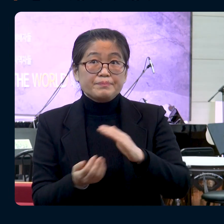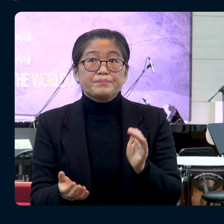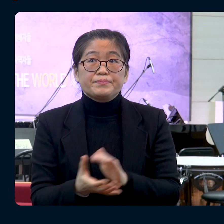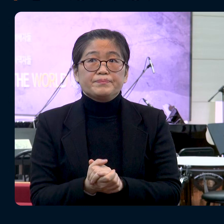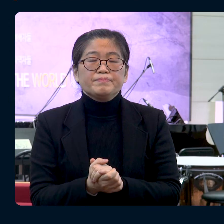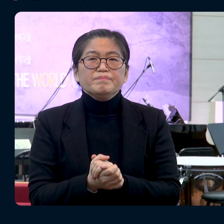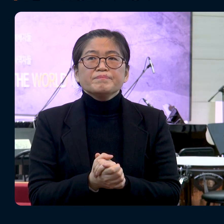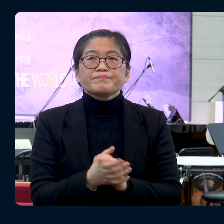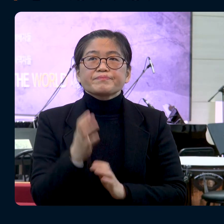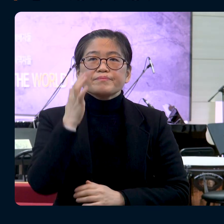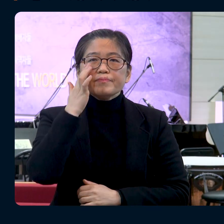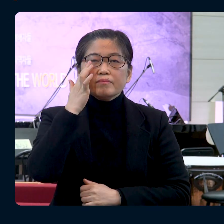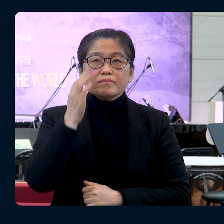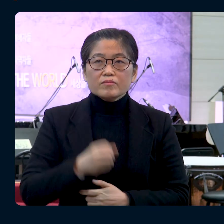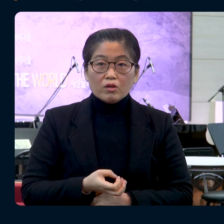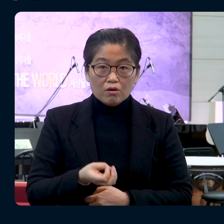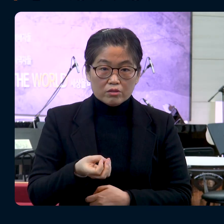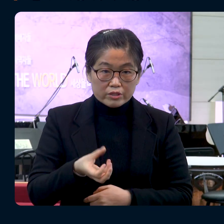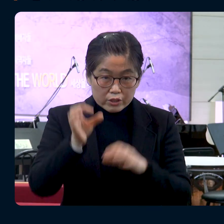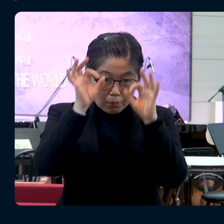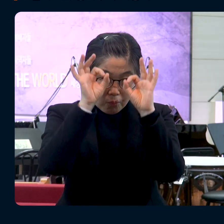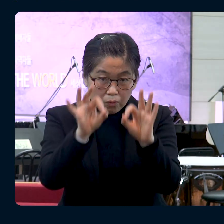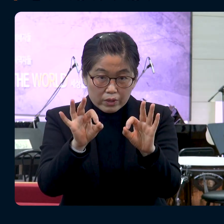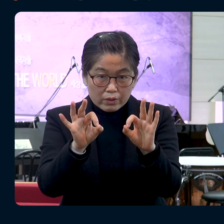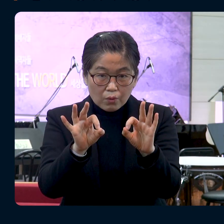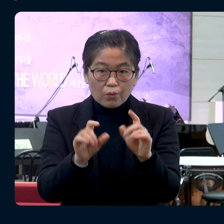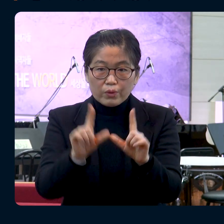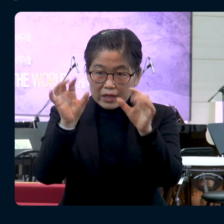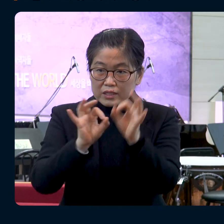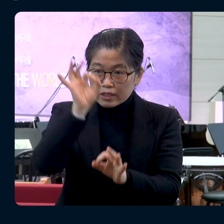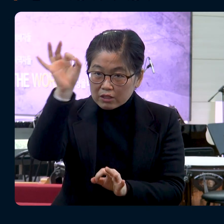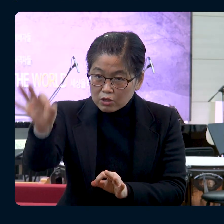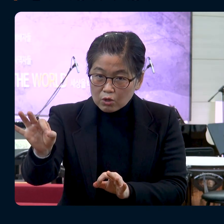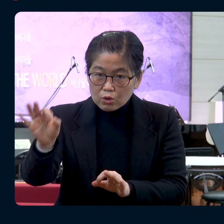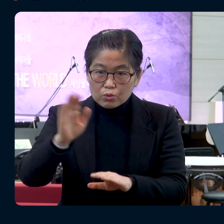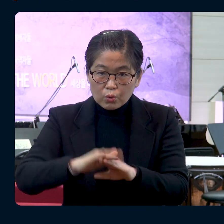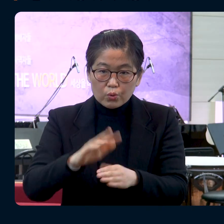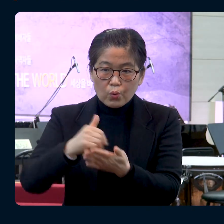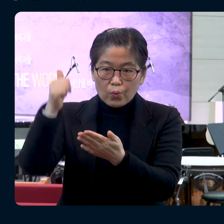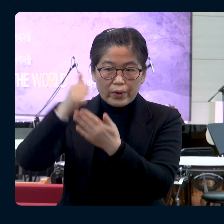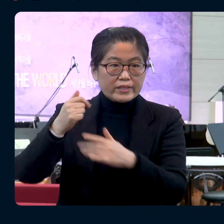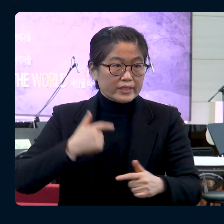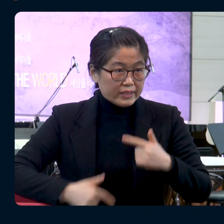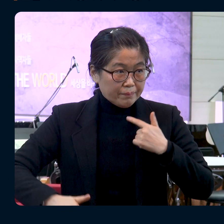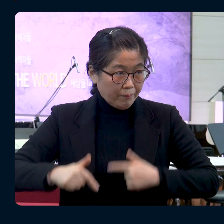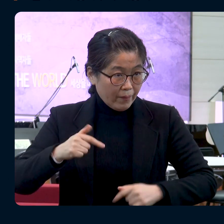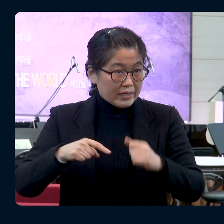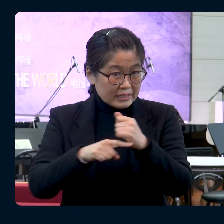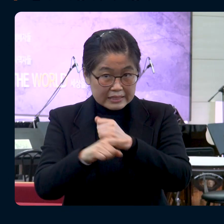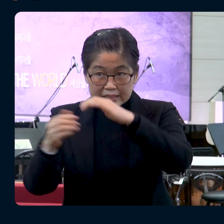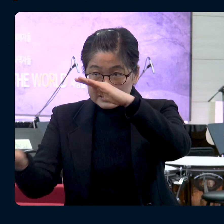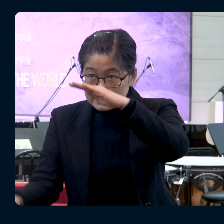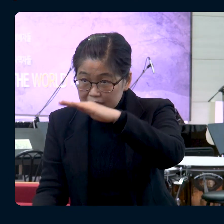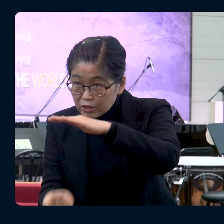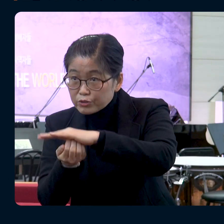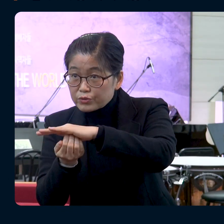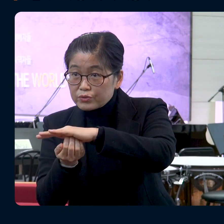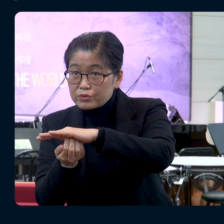성취하리로다. 그가 씨를 보게 되며 그의 날은 길 것이요 또 그의 손으로 여호와께서 기뻐하시는